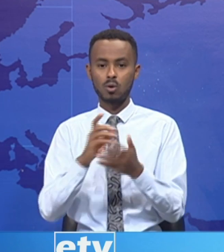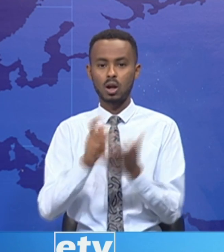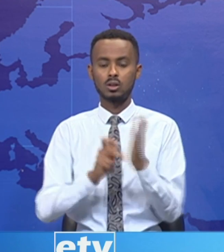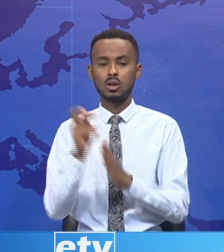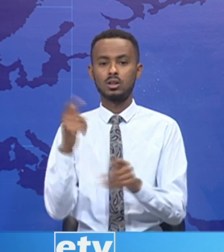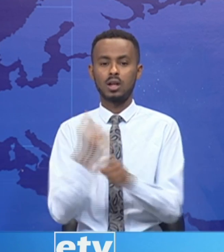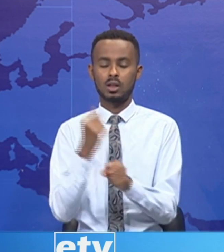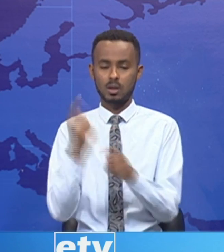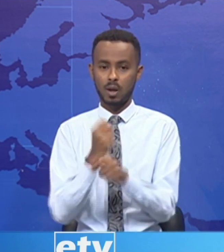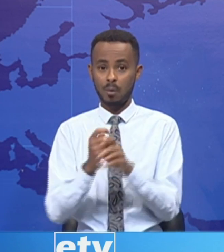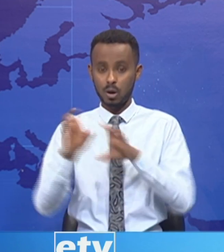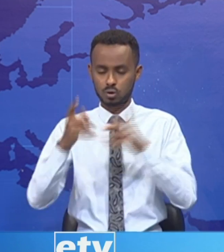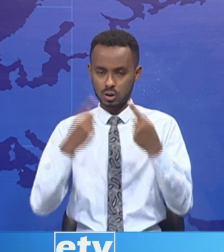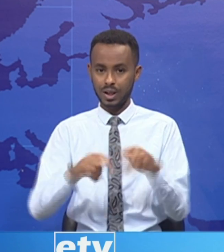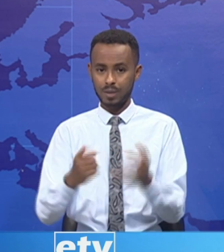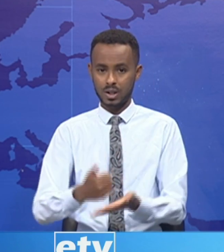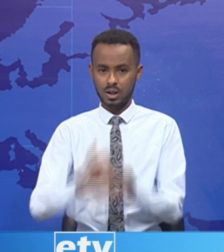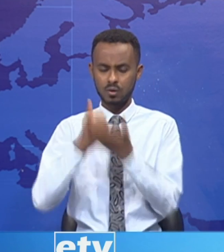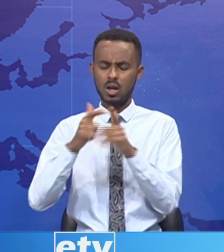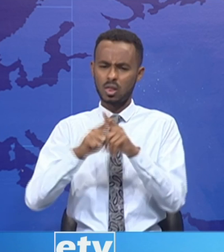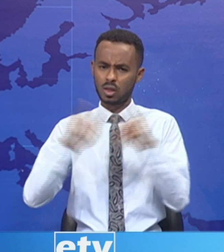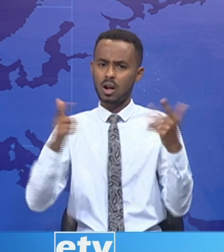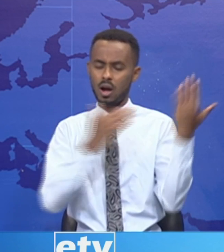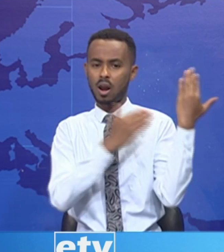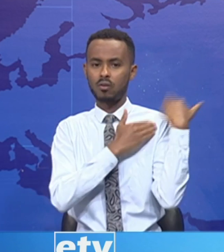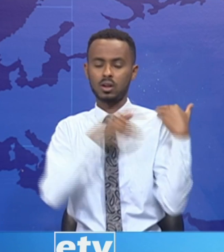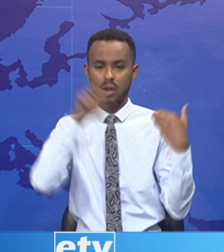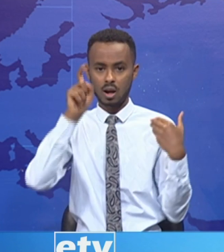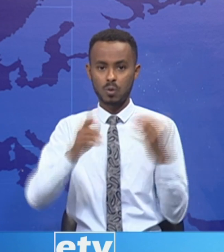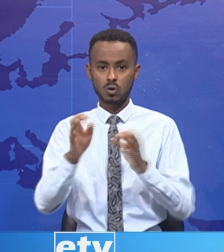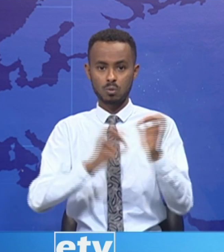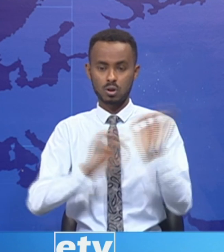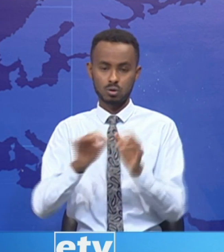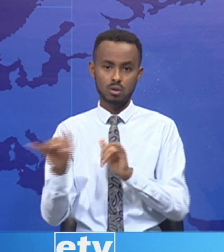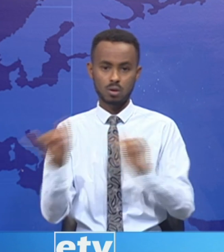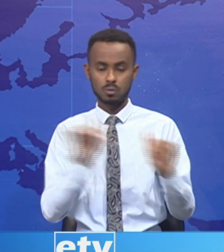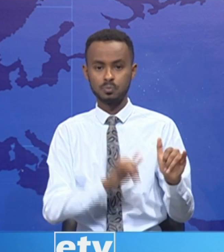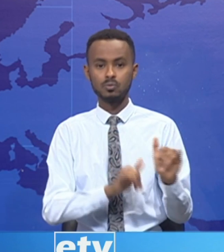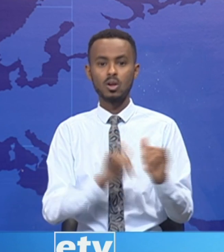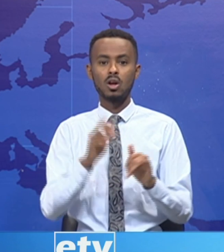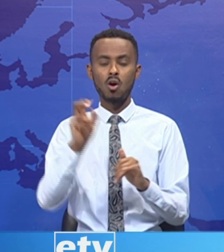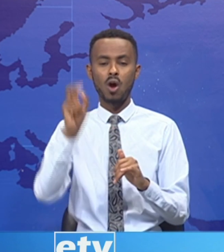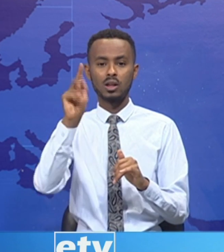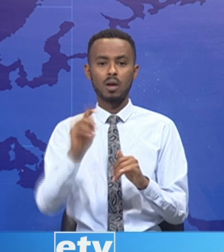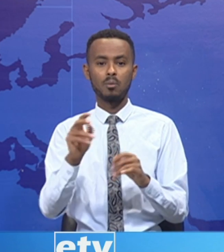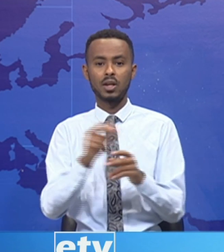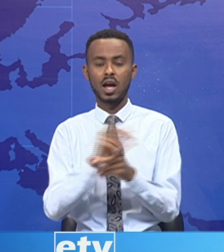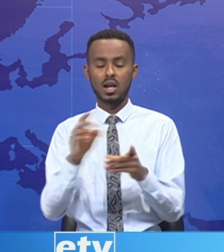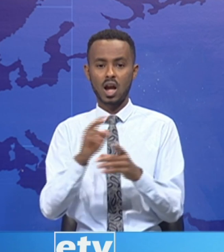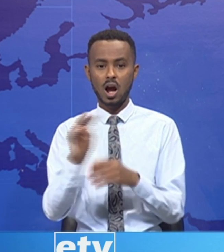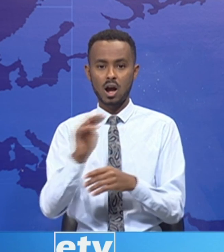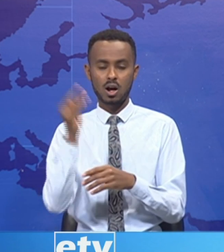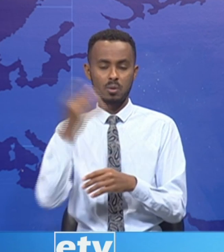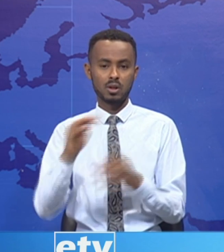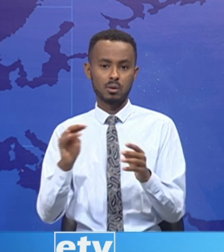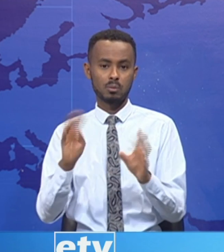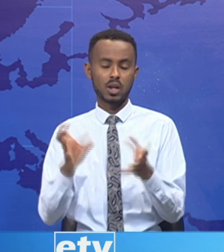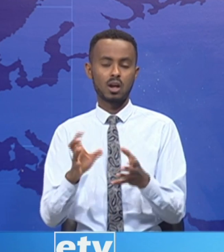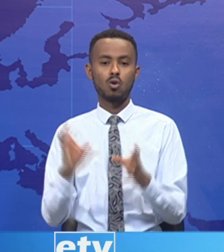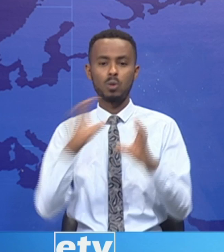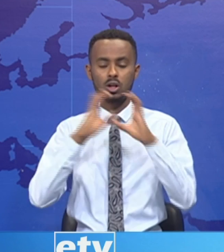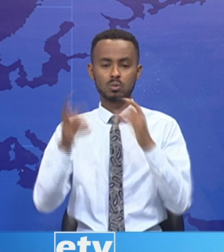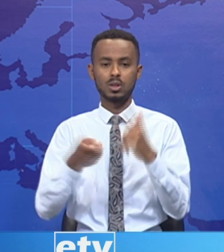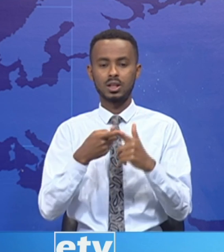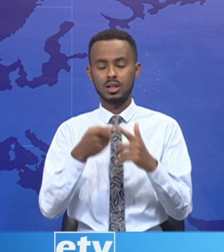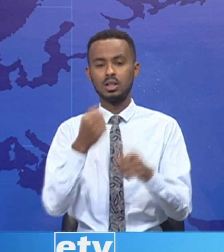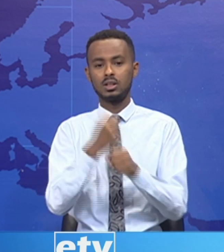ትግበራ የሚያደርጉትን ጥረት ለመደገፍ ትልቅ ኃላፊነት እንዳለባቸው የሚገልጹት ደግሞ የዋልታ ሚዲያና ኮሙኒኬሽን ምክትል ስራ አስፈጻሚ